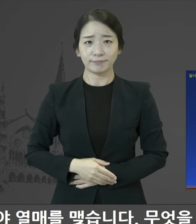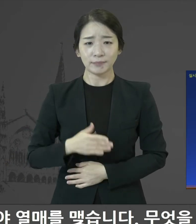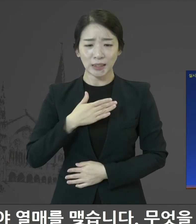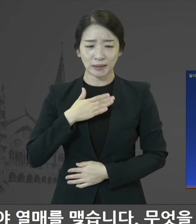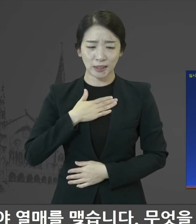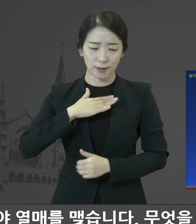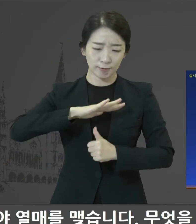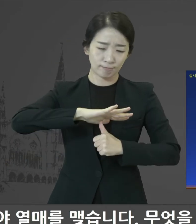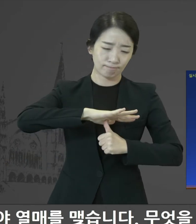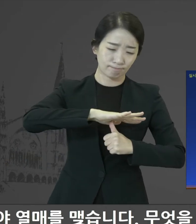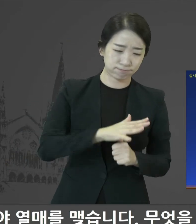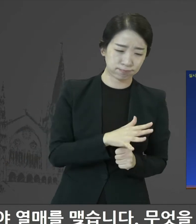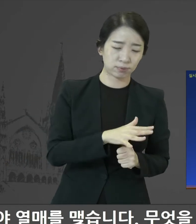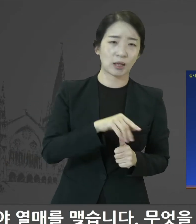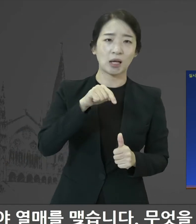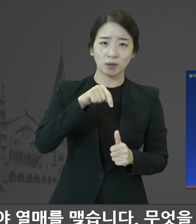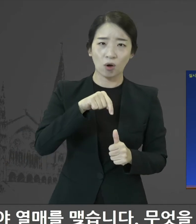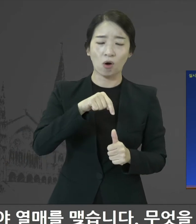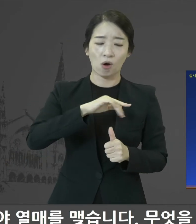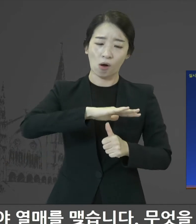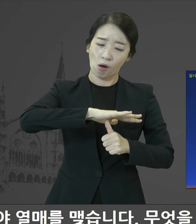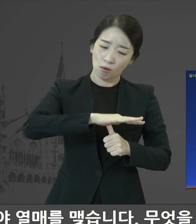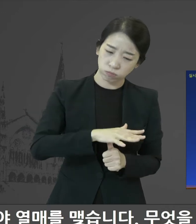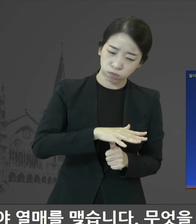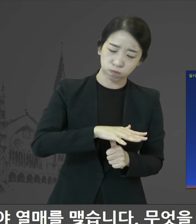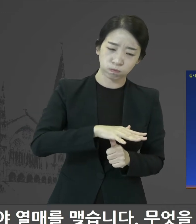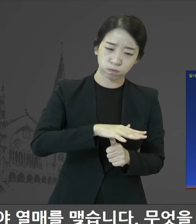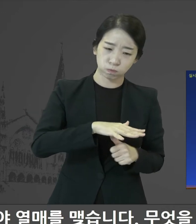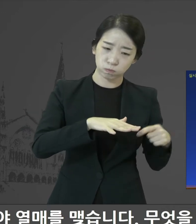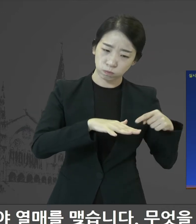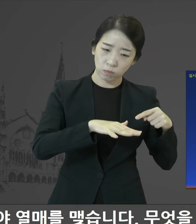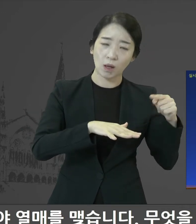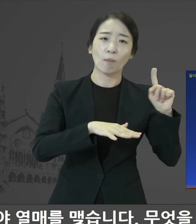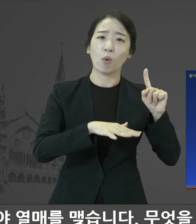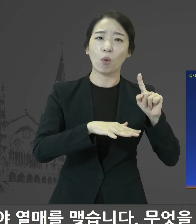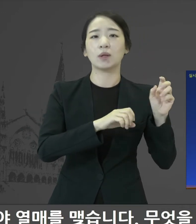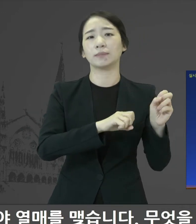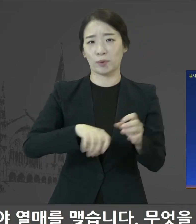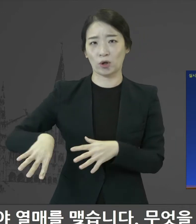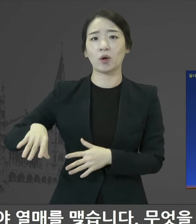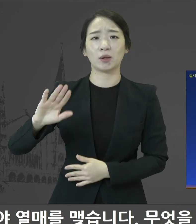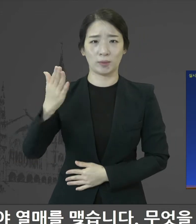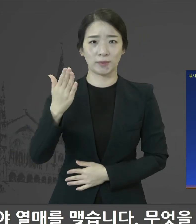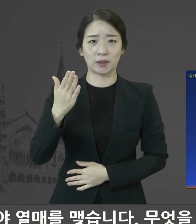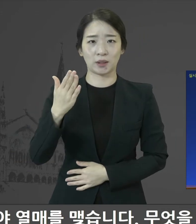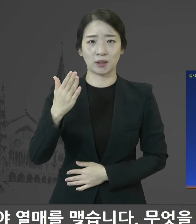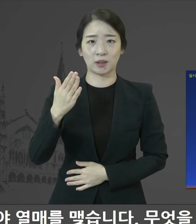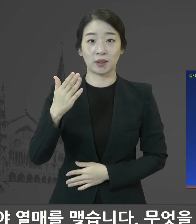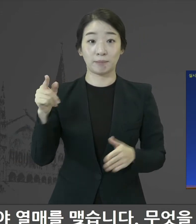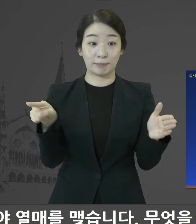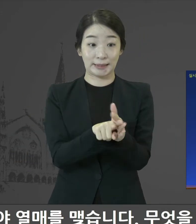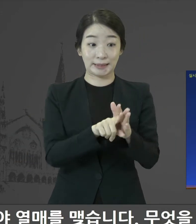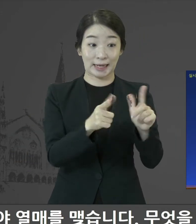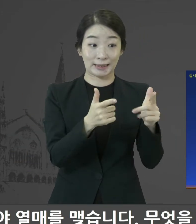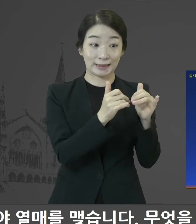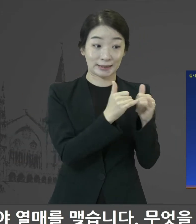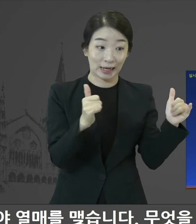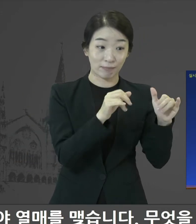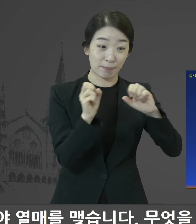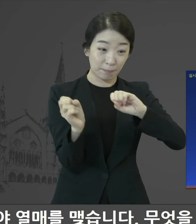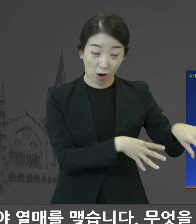짓누르고 있는 것들을 버려야 된다. 성도들은 그렇게 생각할 겁니다. 믿지 않은 사람들이야 버려야 한다 그러면